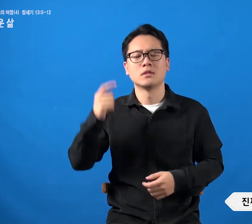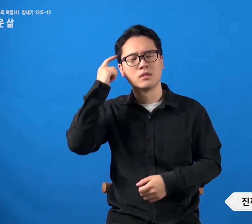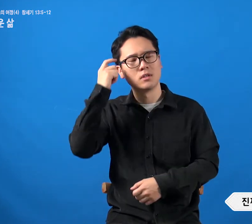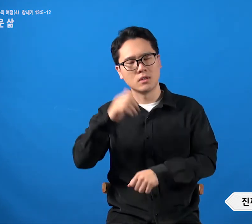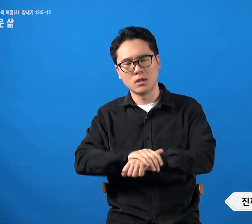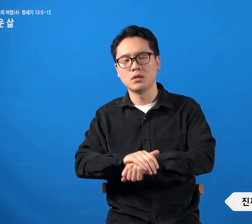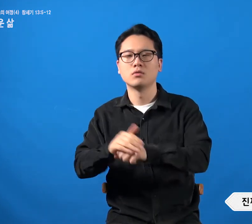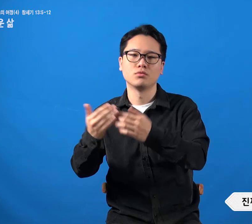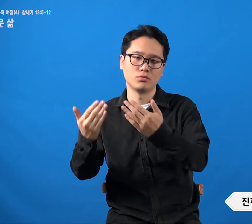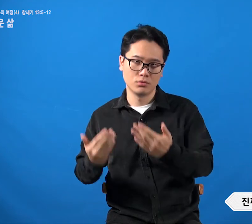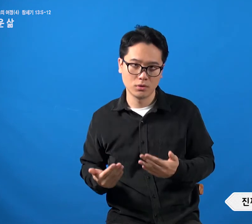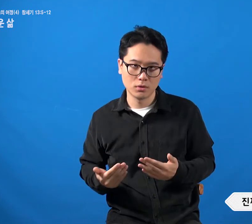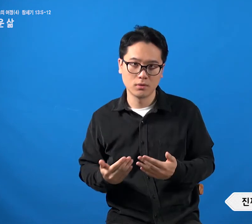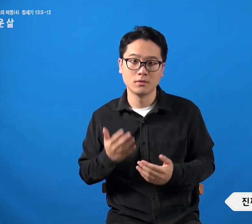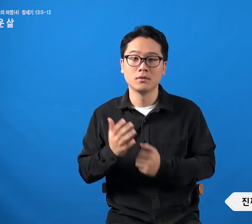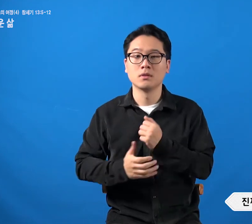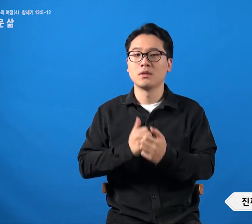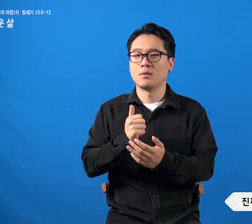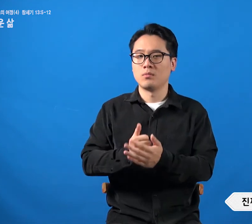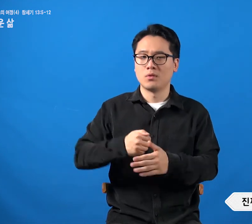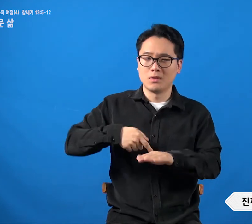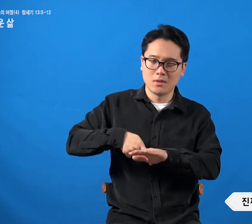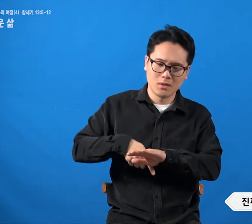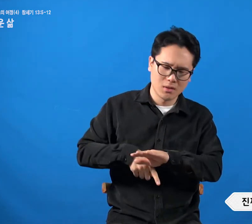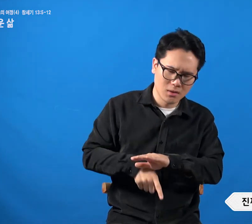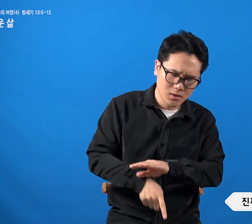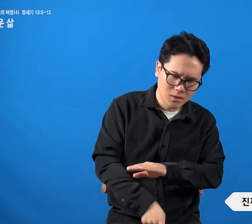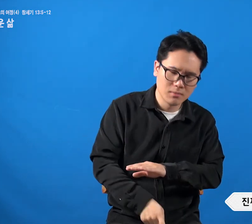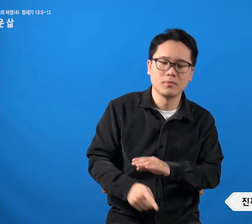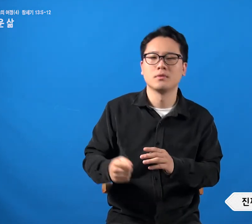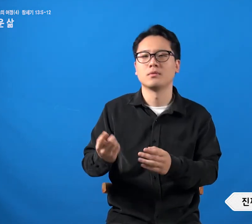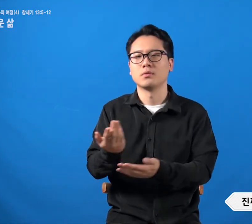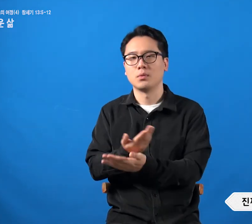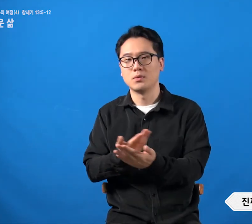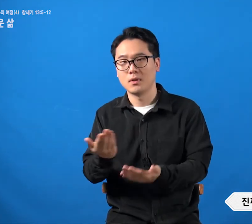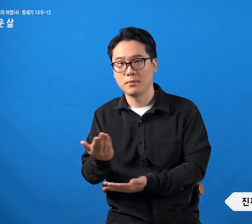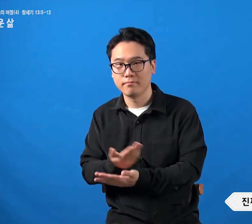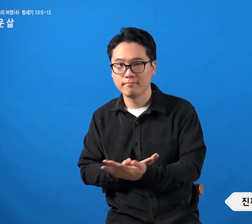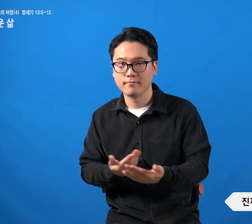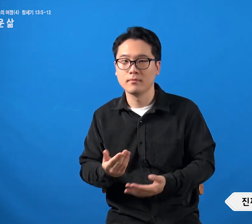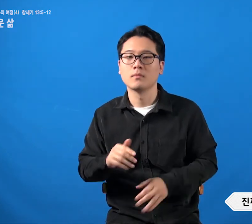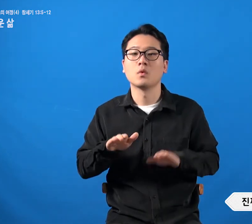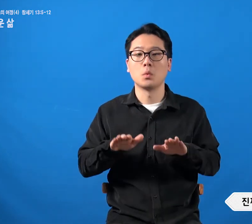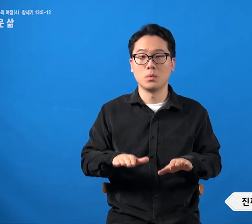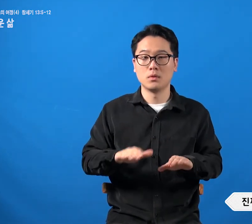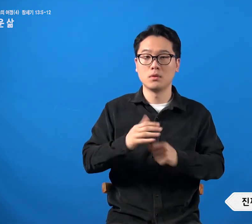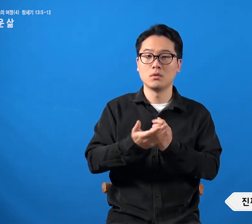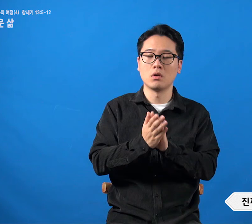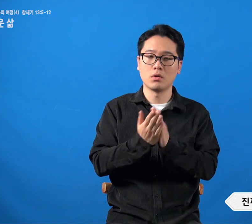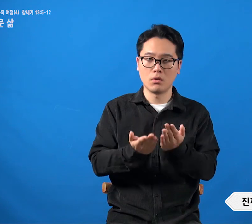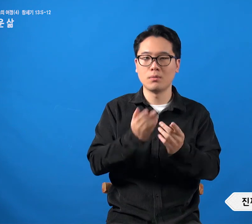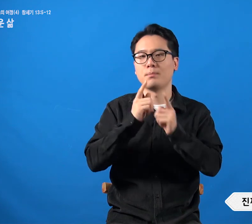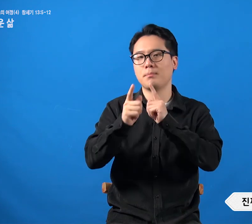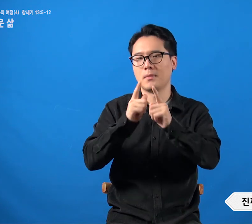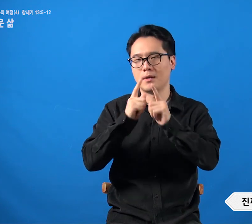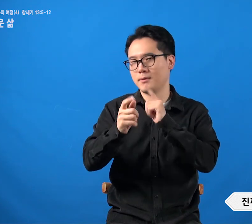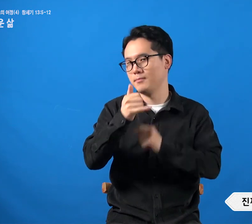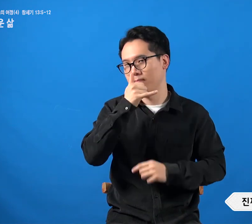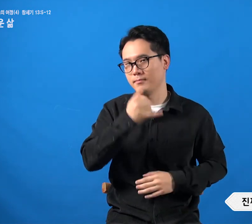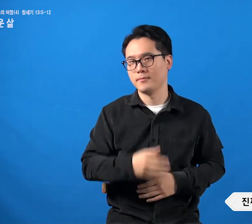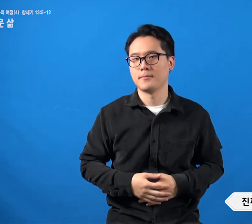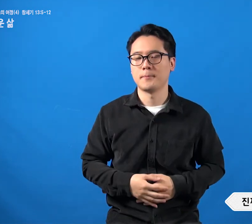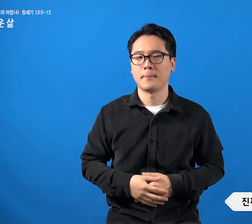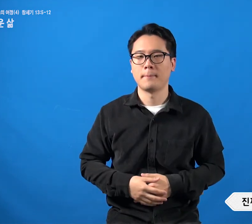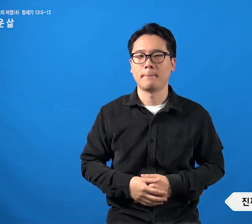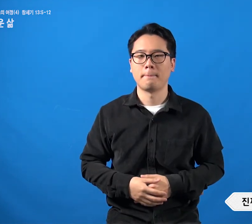여정에 지혜를 주시는 하나님과의 깊은 교제, 오늘 성경은 우리 가운데